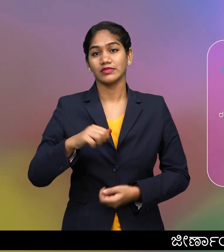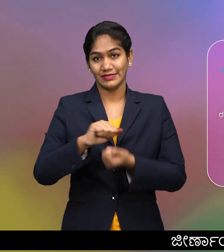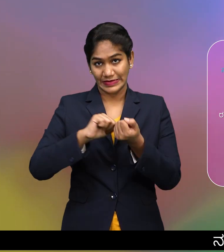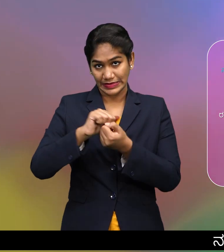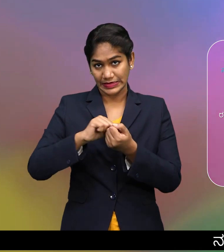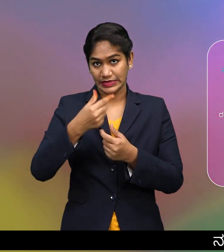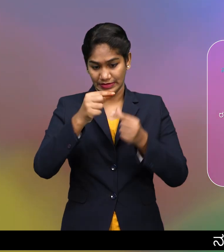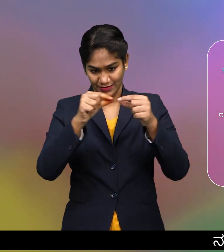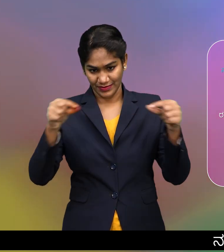ನುಂಗುವುದು,